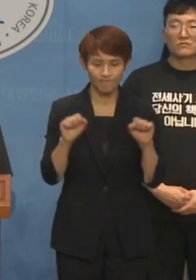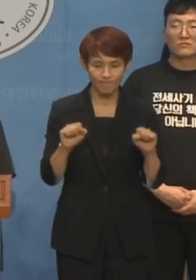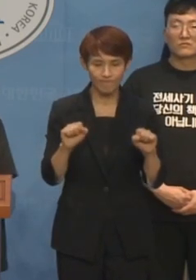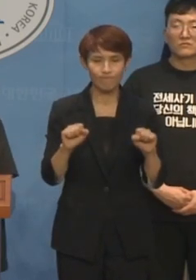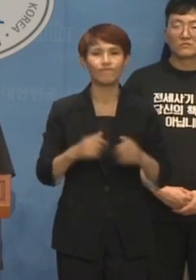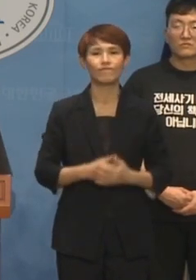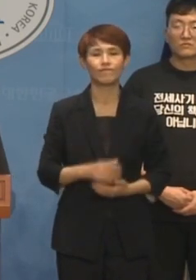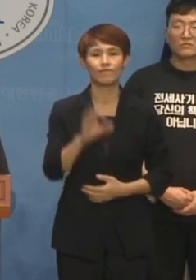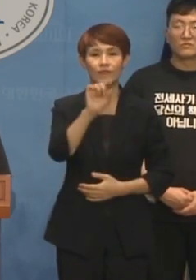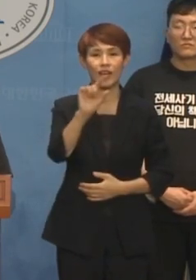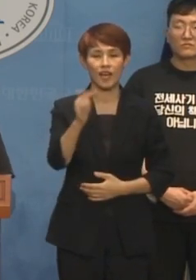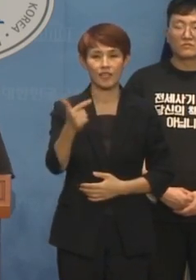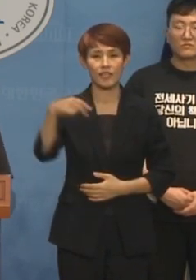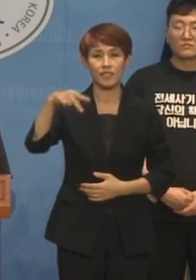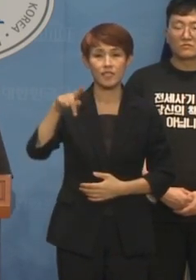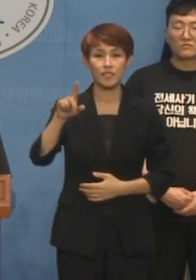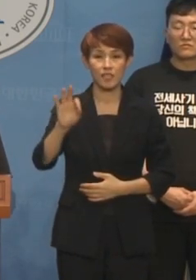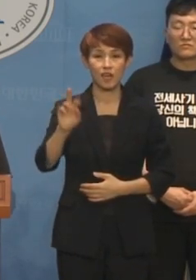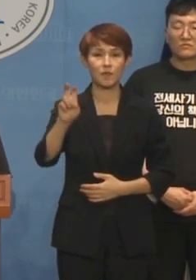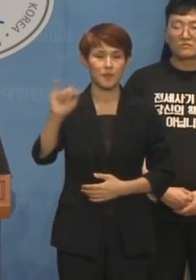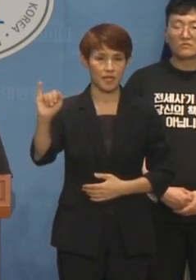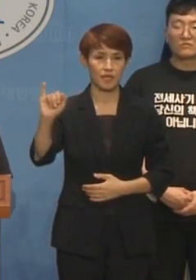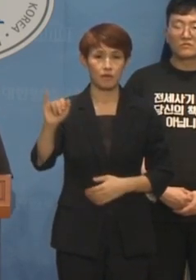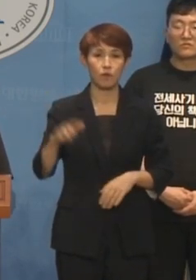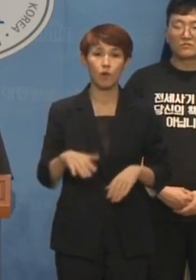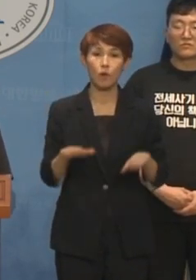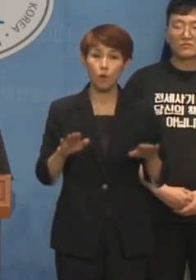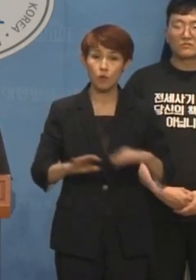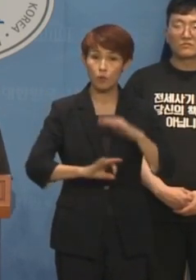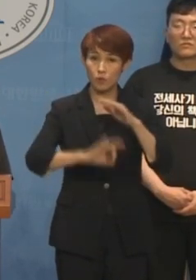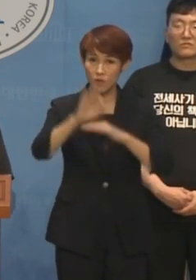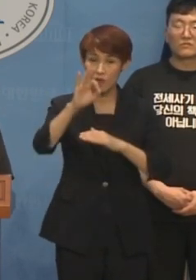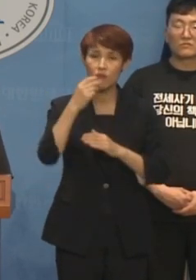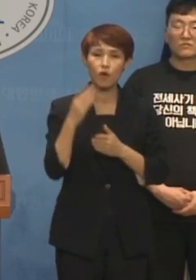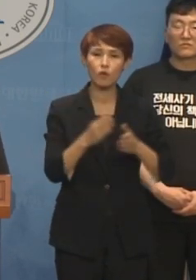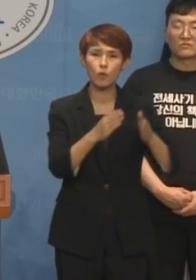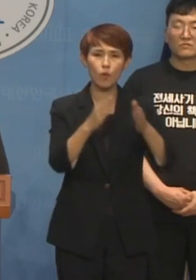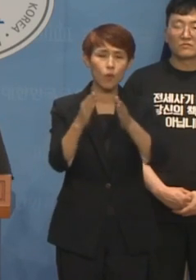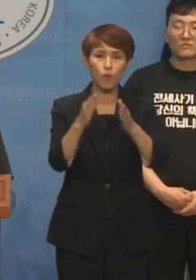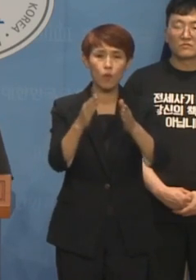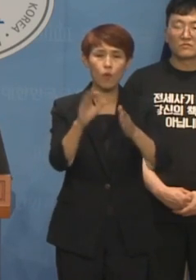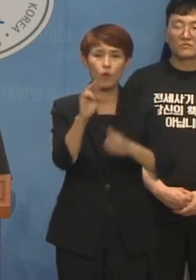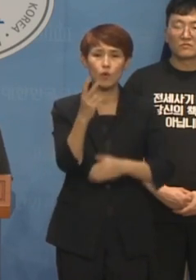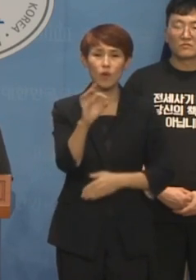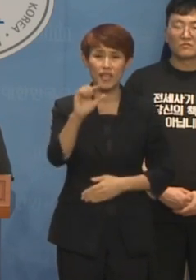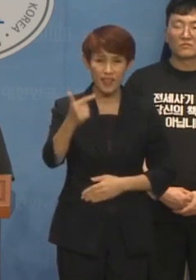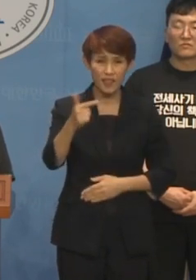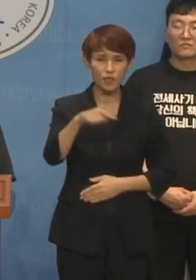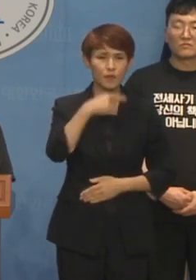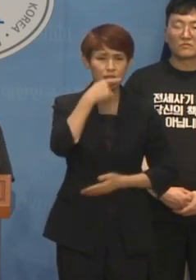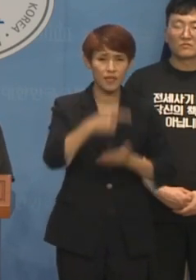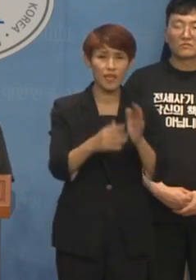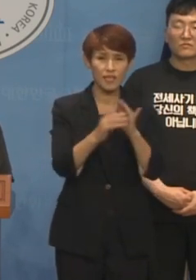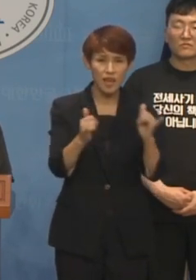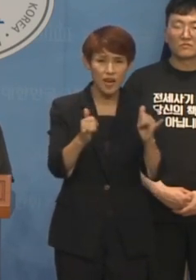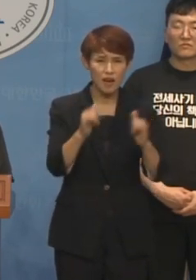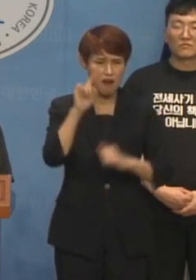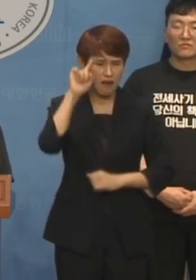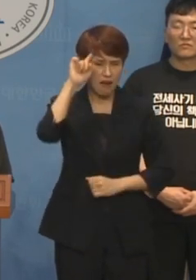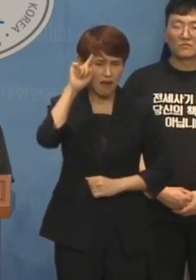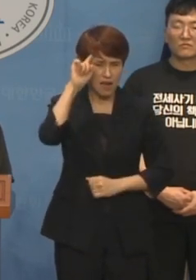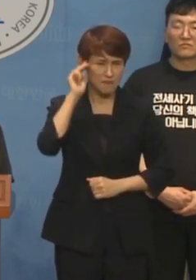안녕하십니까, 안상미입니다. 오늘 오전에 경기도 용인에서 또 신탁 피해자 한 분이 극심한